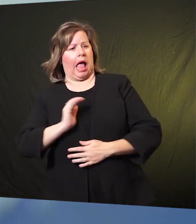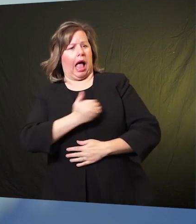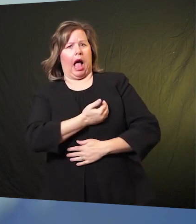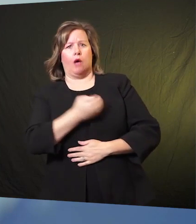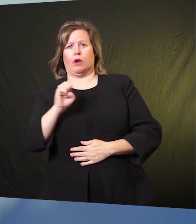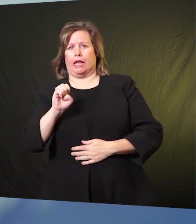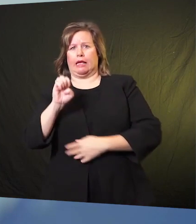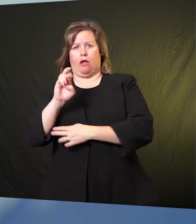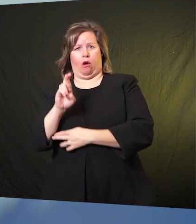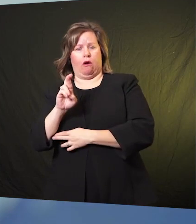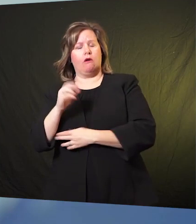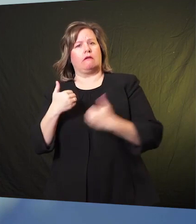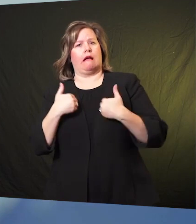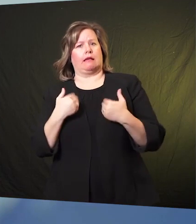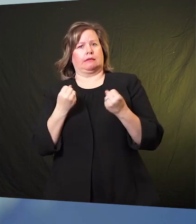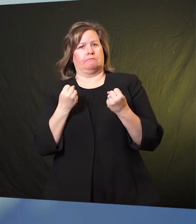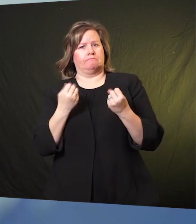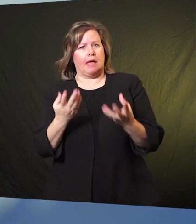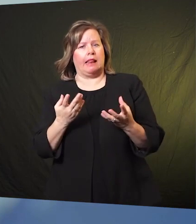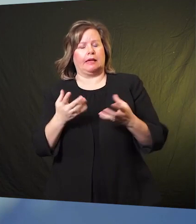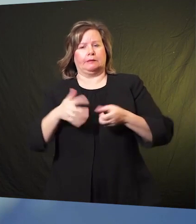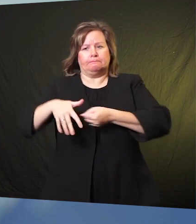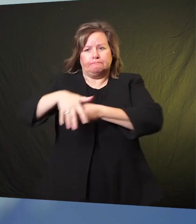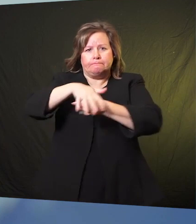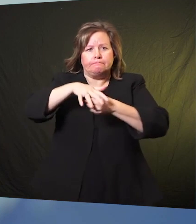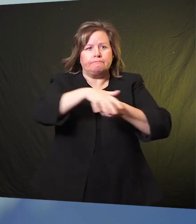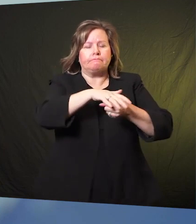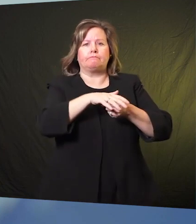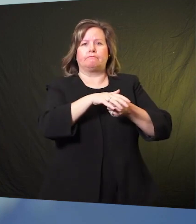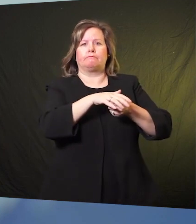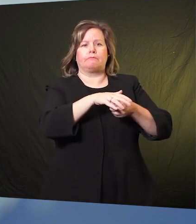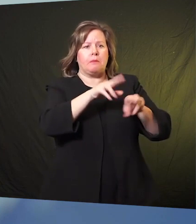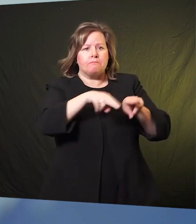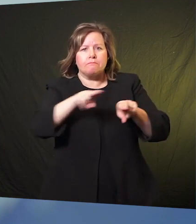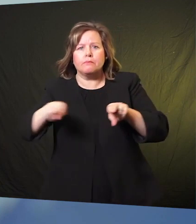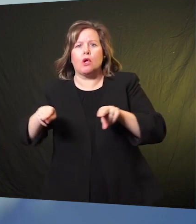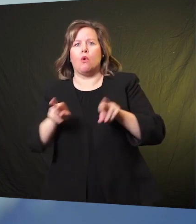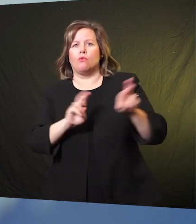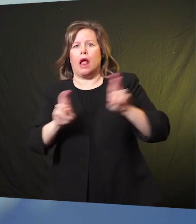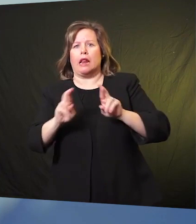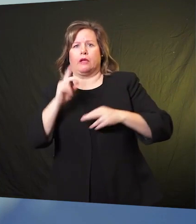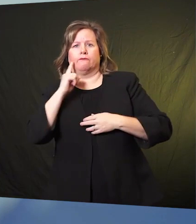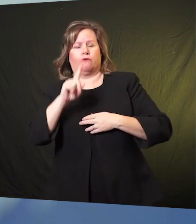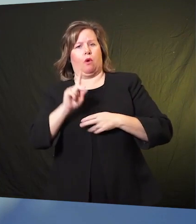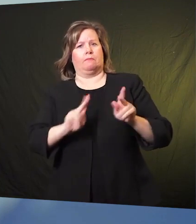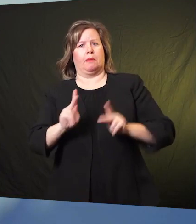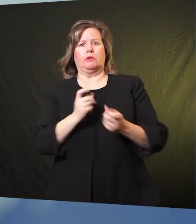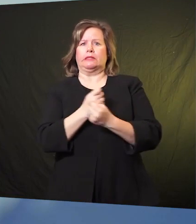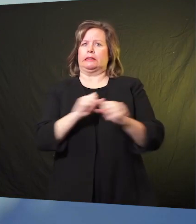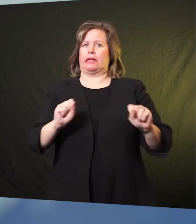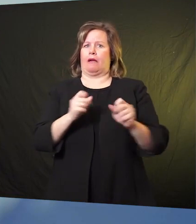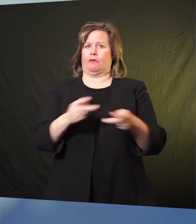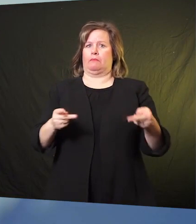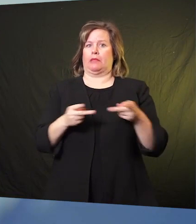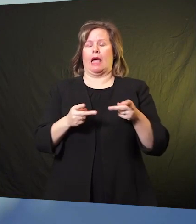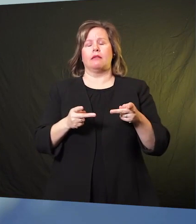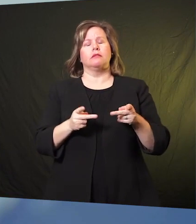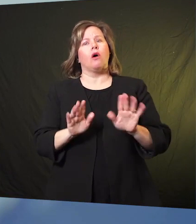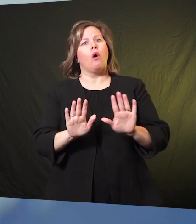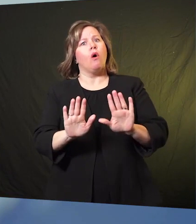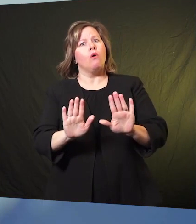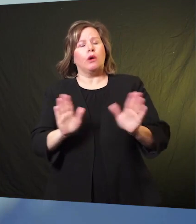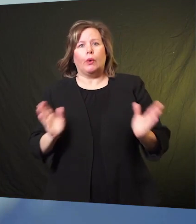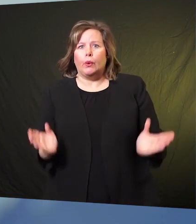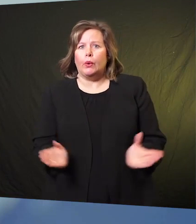así que quiero animarlos firmemente que a todos que si usted o un ser querido está sintiendo dolores en el pecho